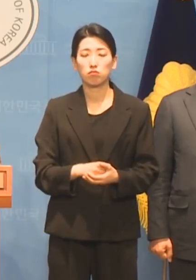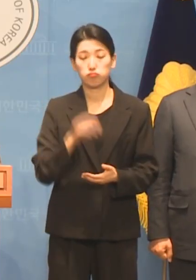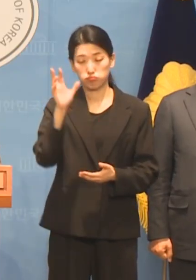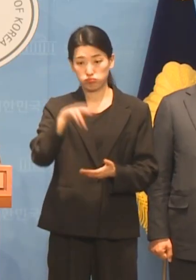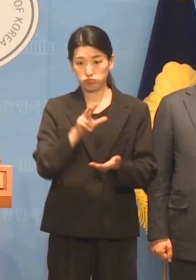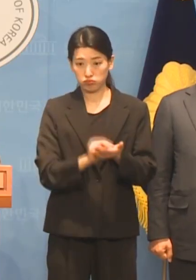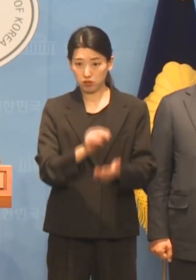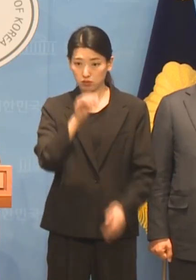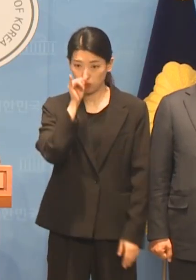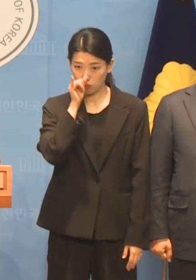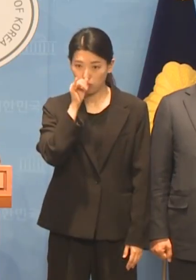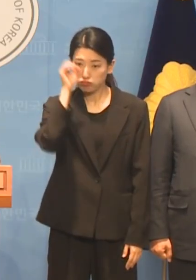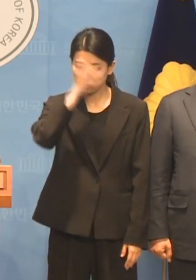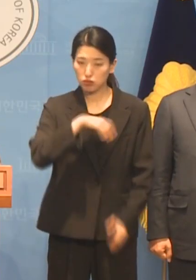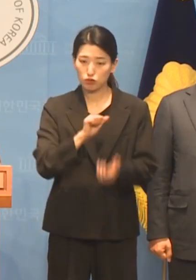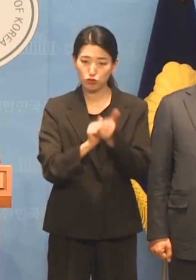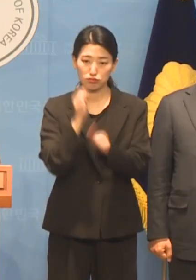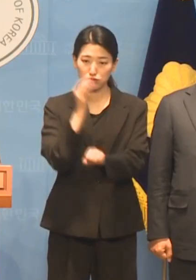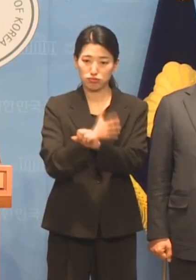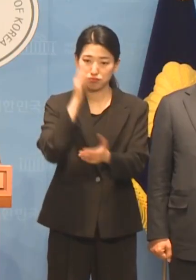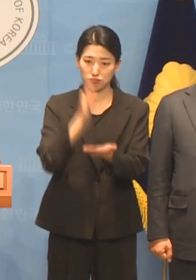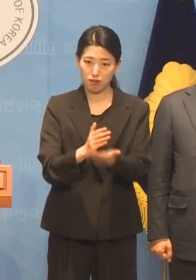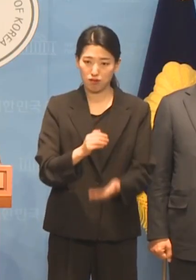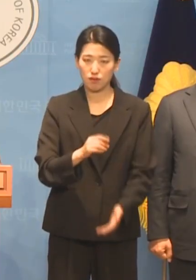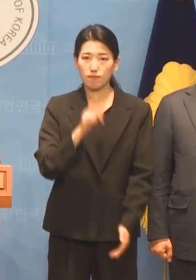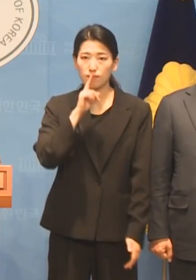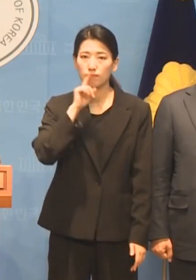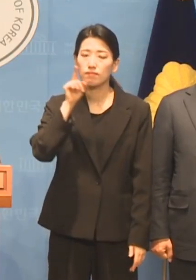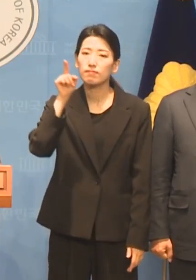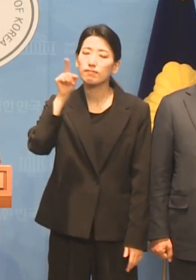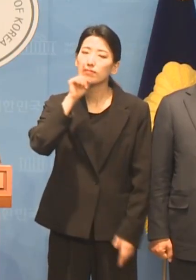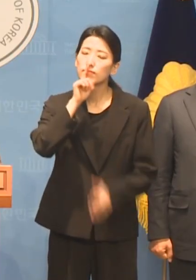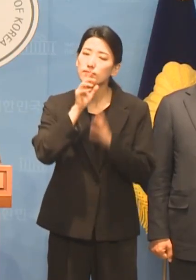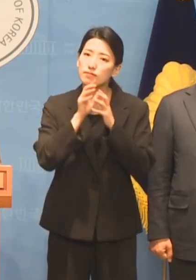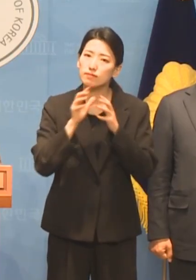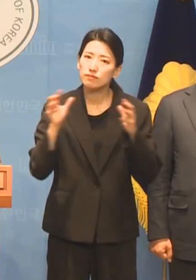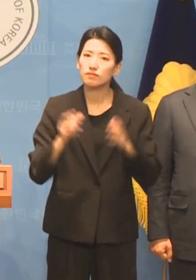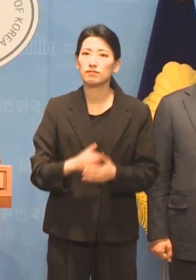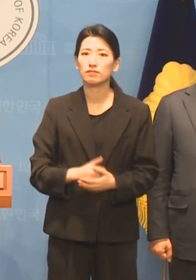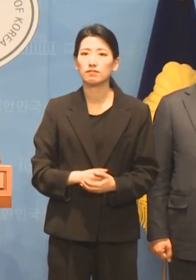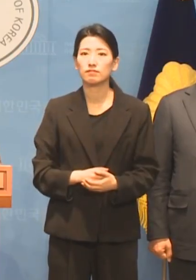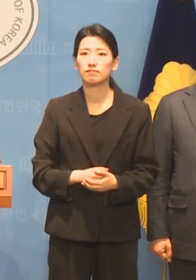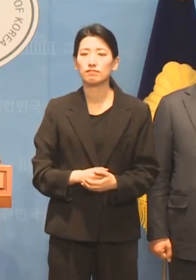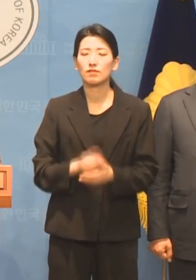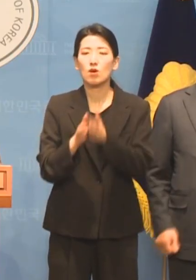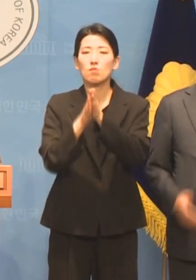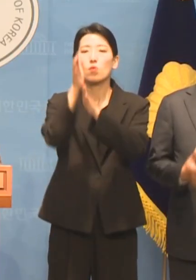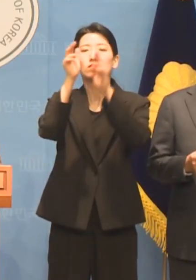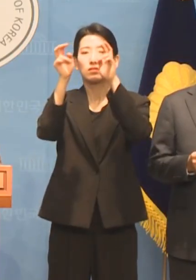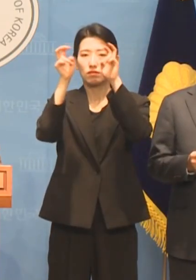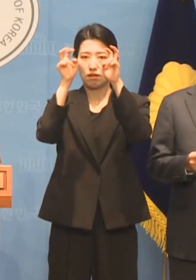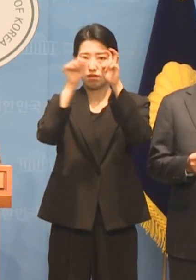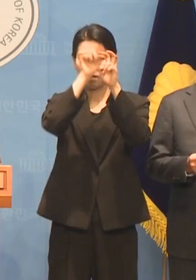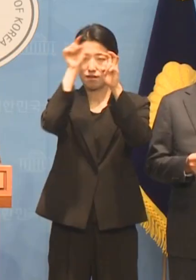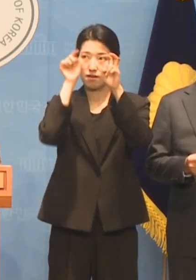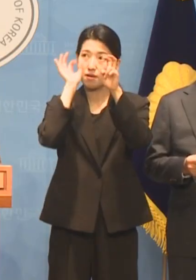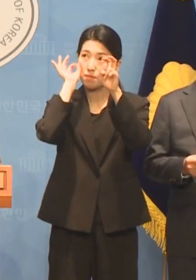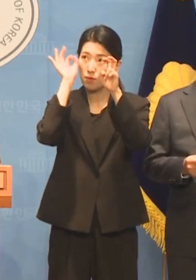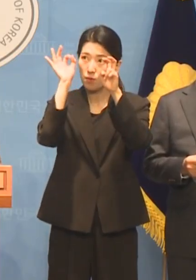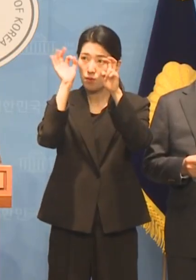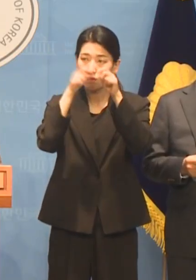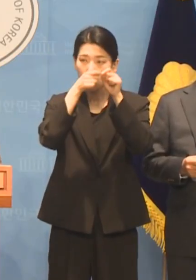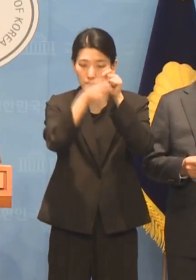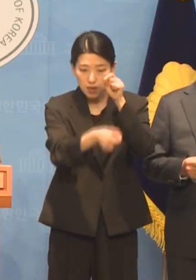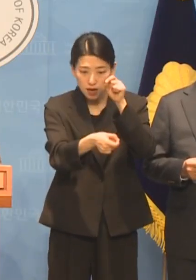된다. 라고 말해서 논란이 됐습니다. 모 회사를 믿고 투자한 주주들의 신뢰는 모른